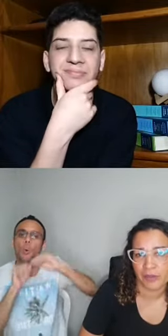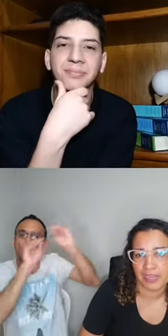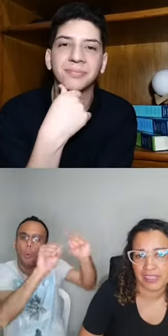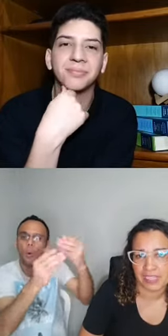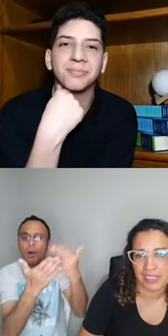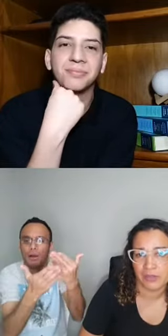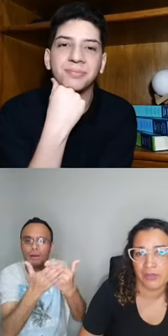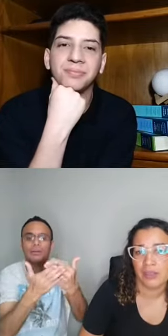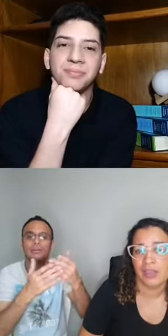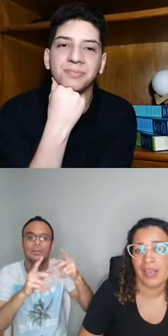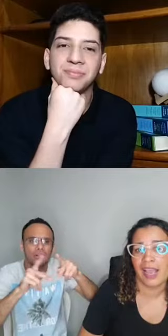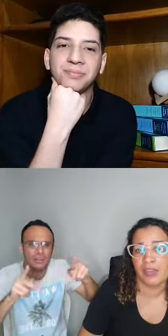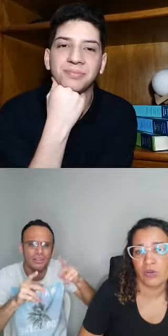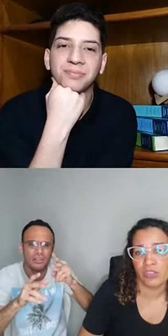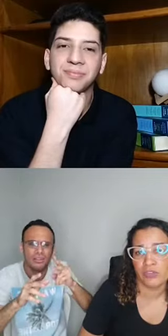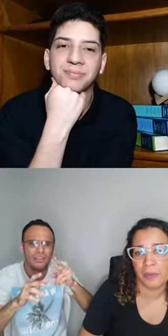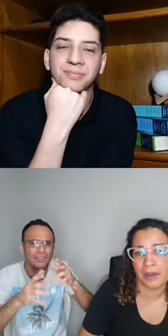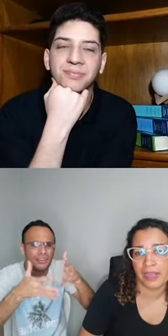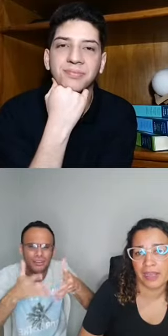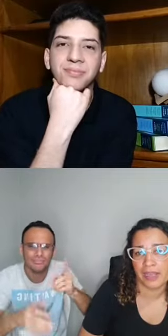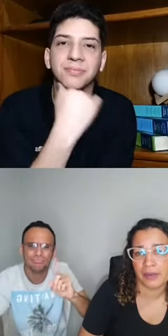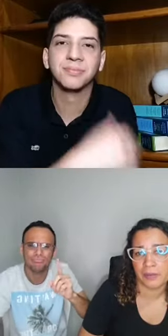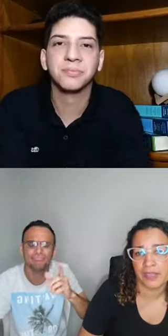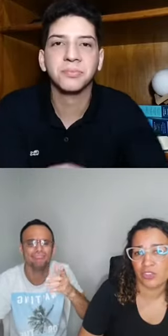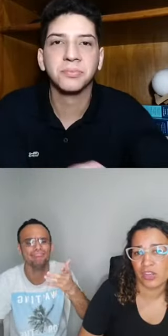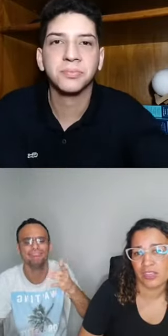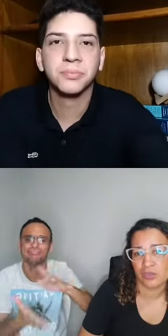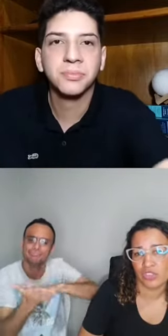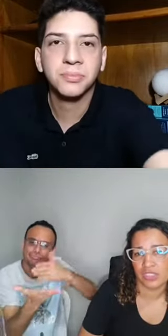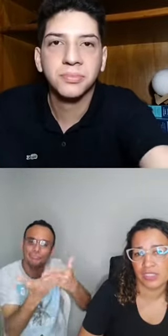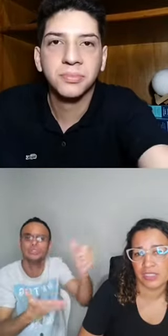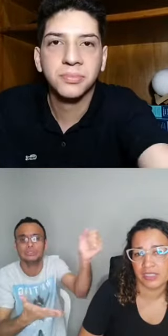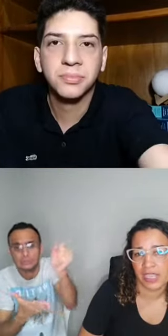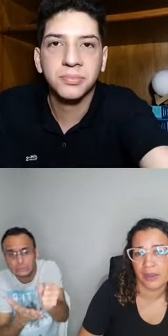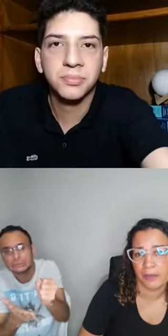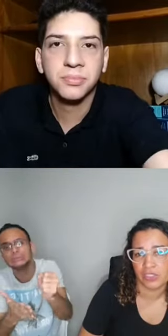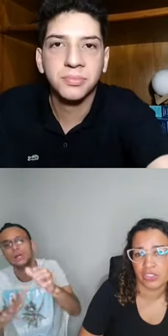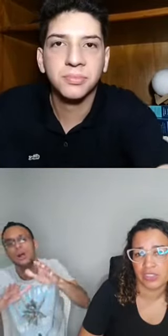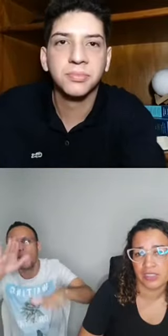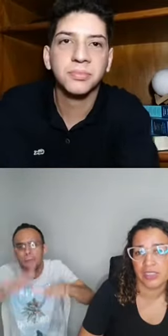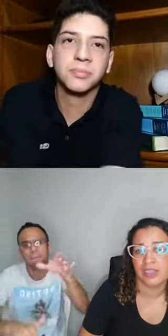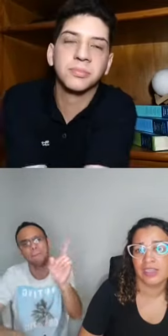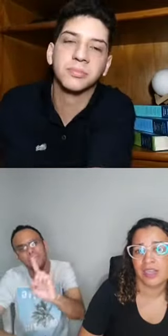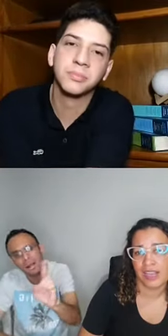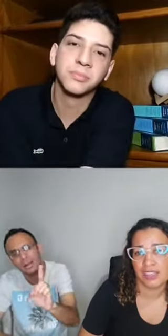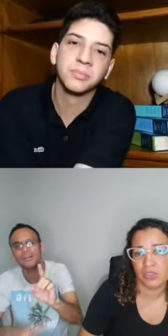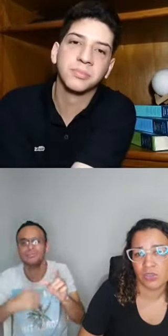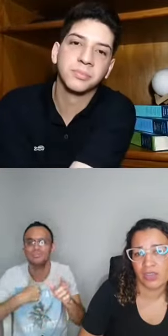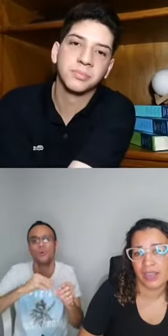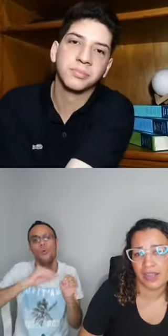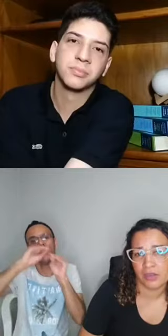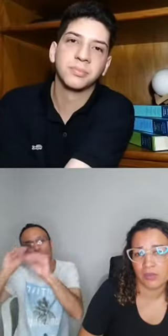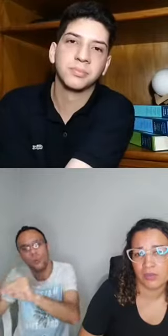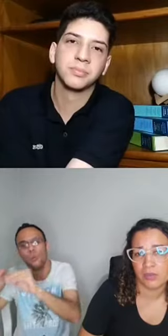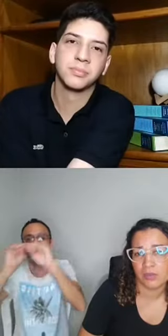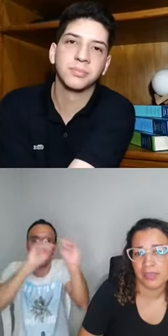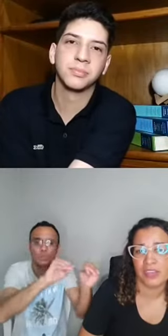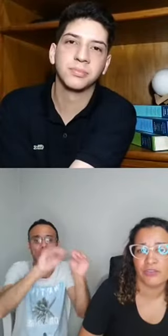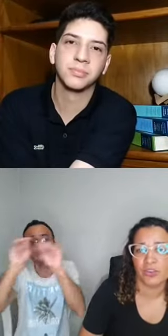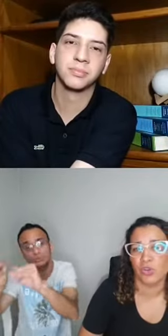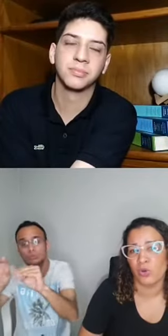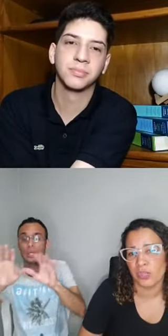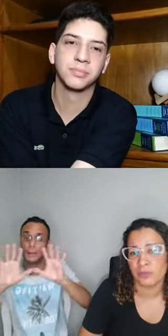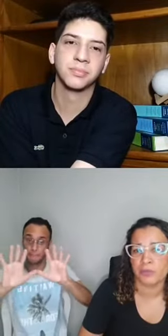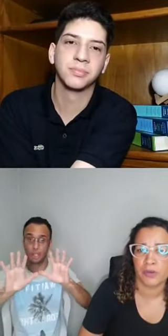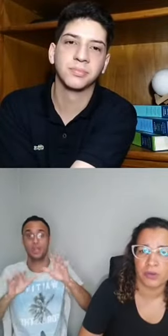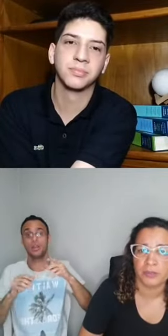tempo foi crescendo. Aí quando eu fui para a escola que não tinha intérprete, aí eles colocaram Mas aí eu